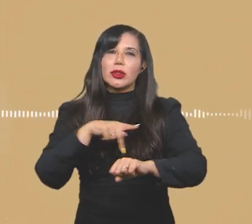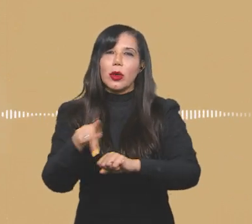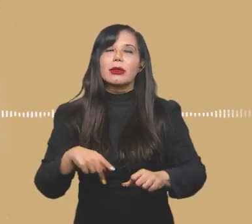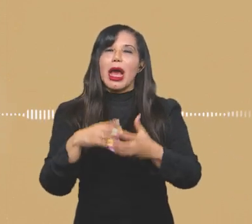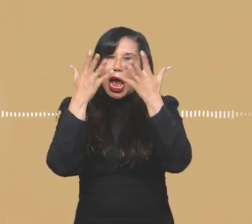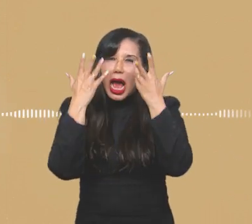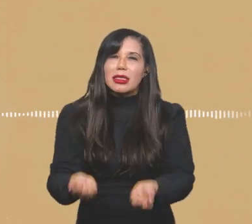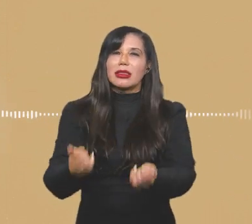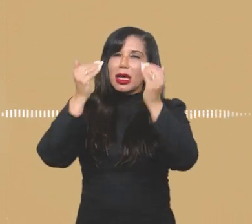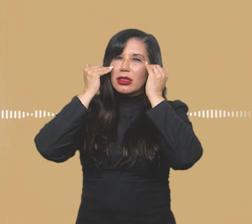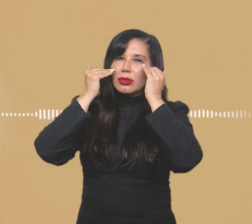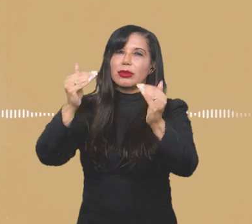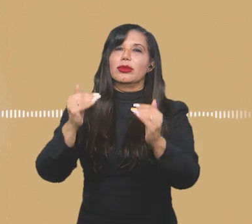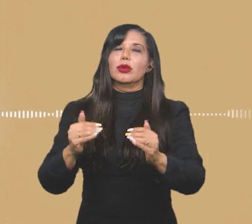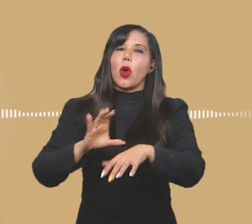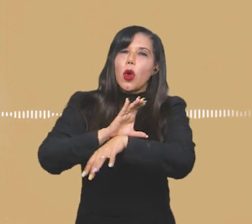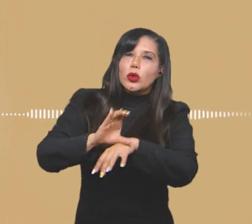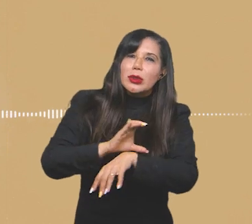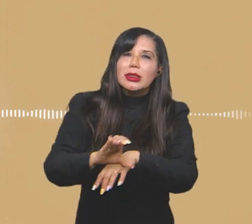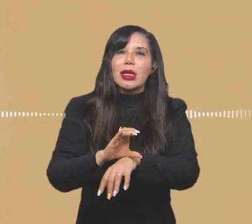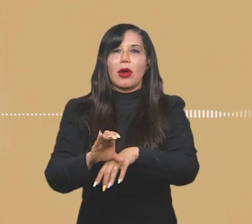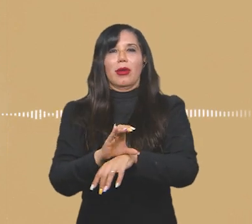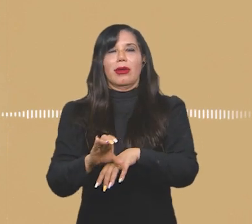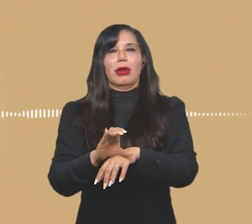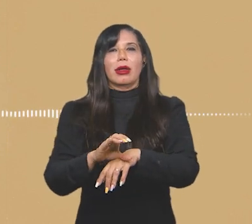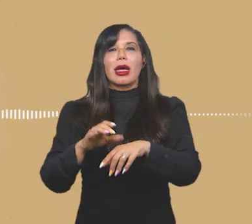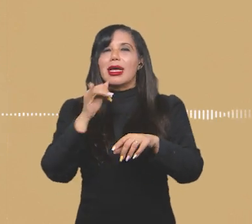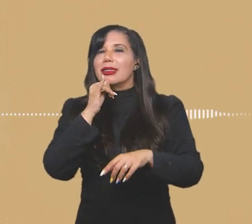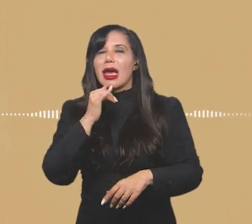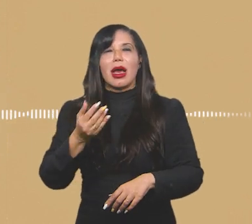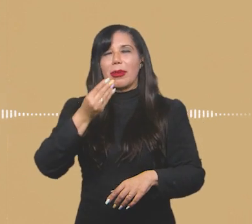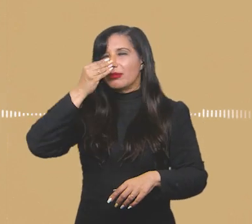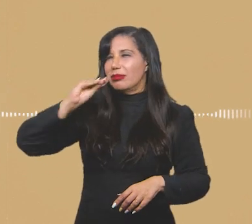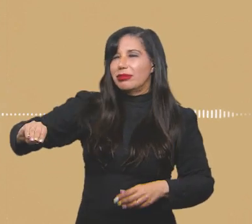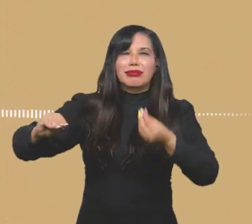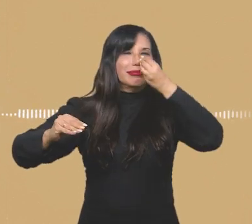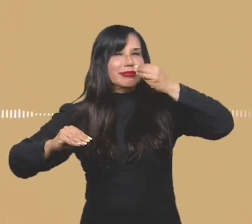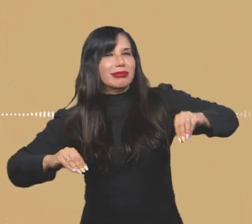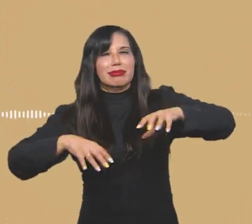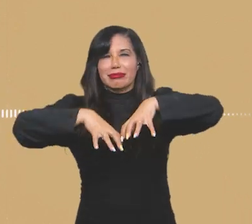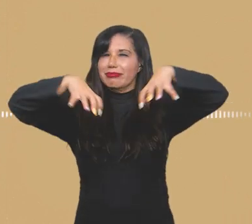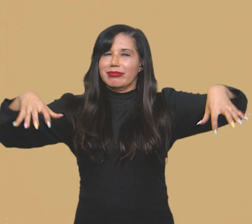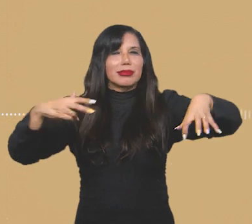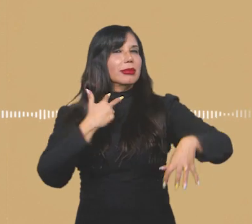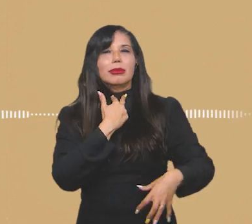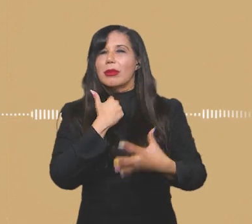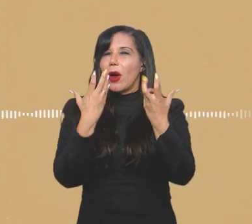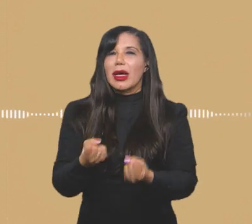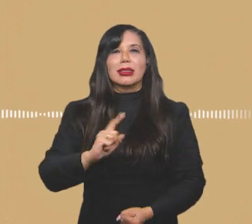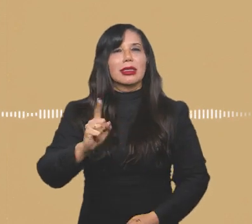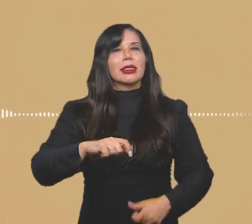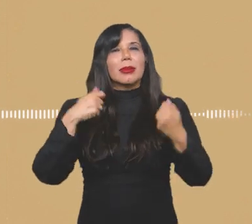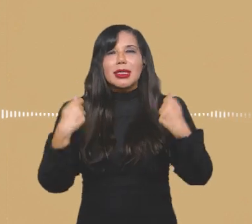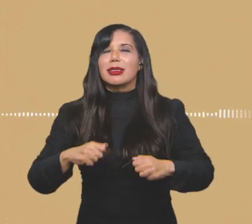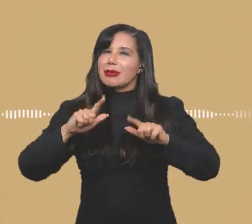das nações, abraçai-vos com a Constituição. Desprezai esta pequena rivalidade.